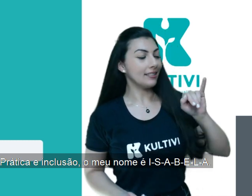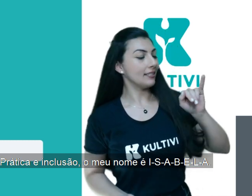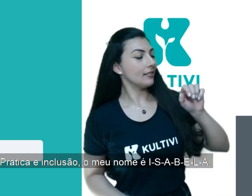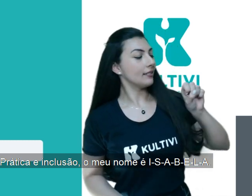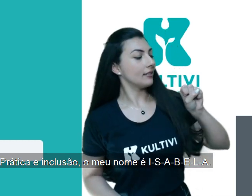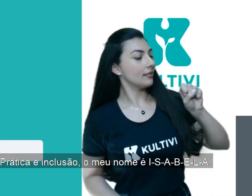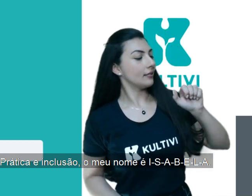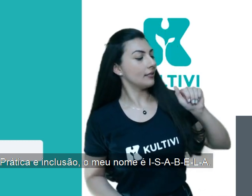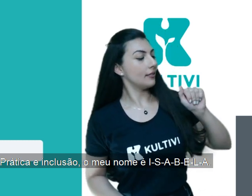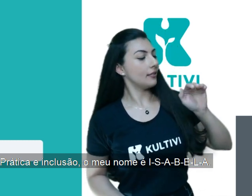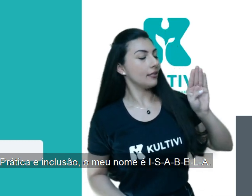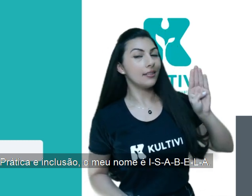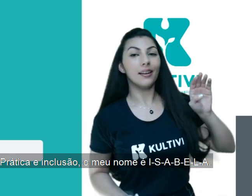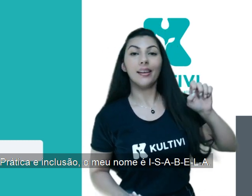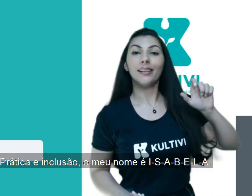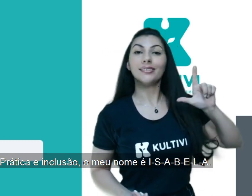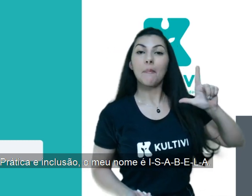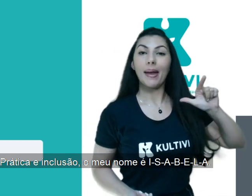é